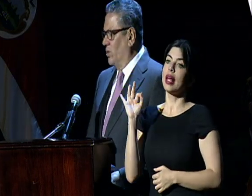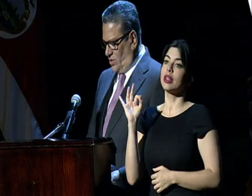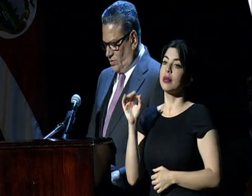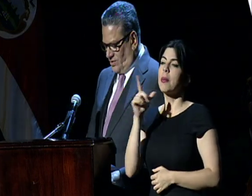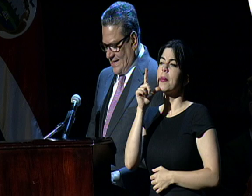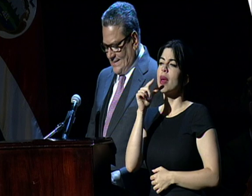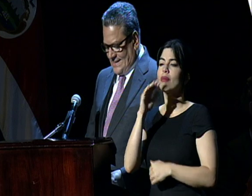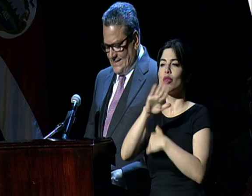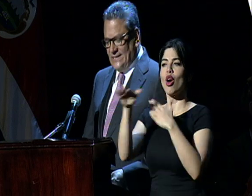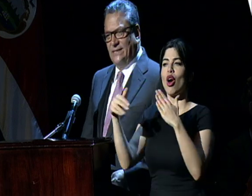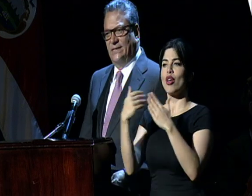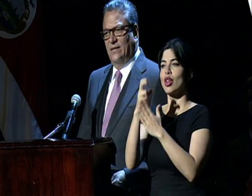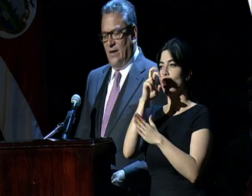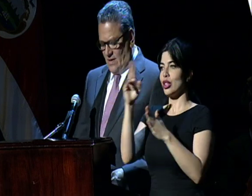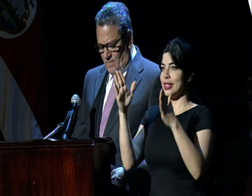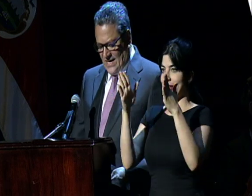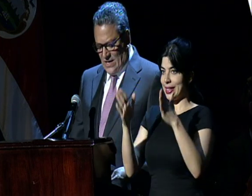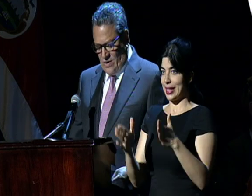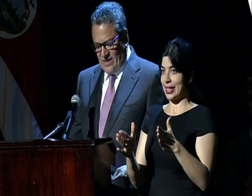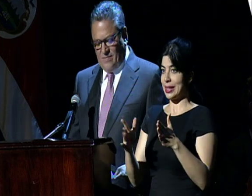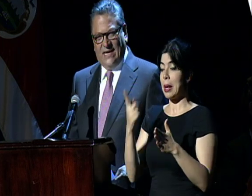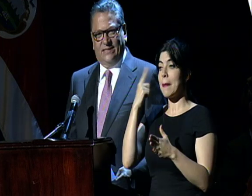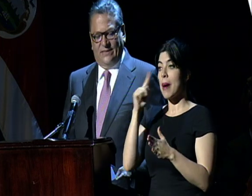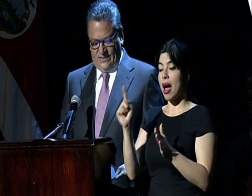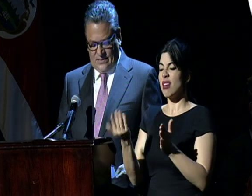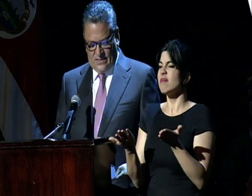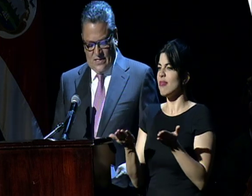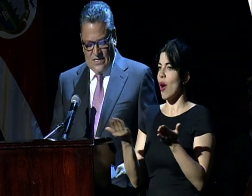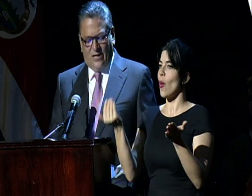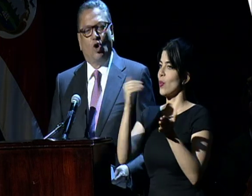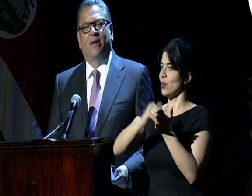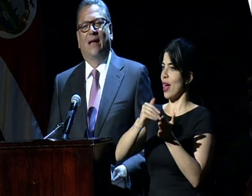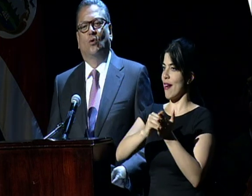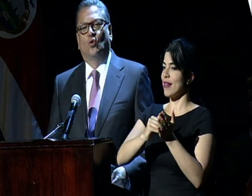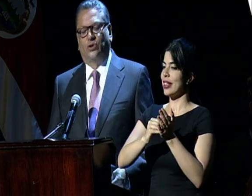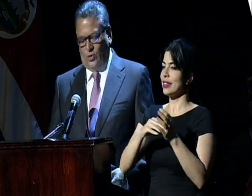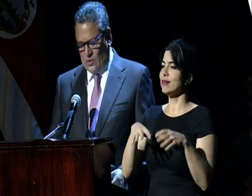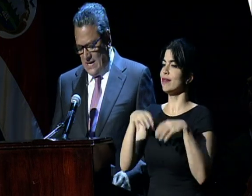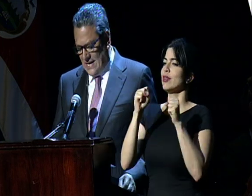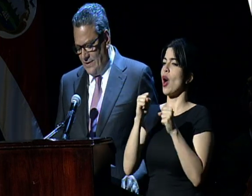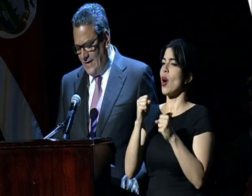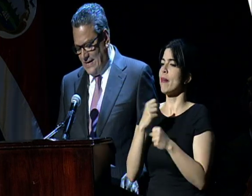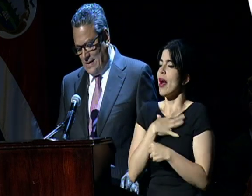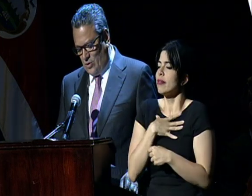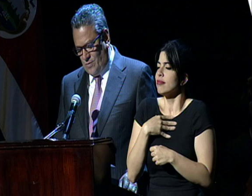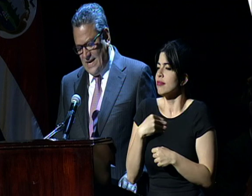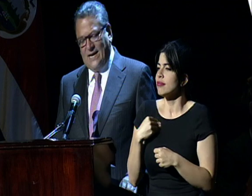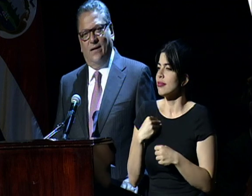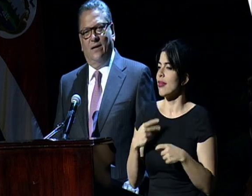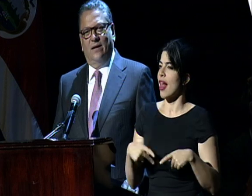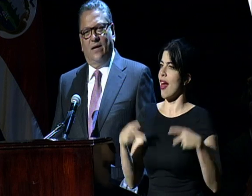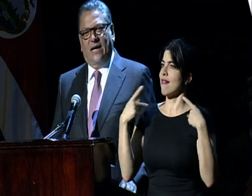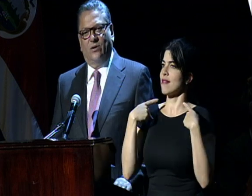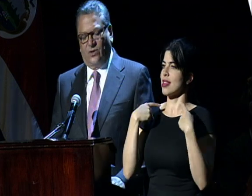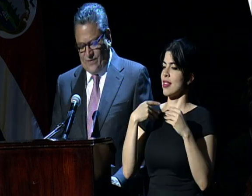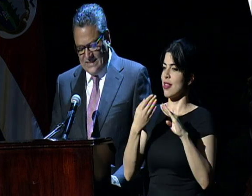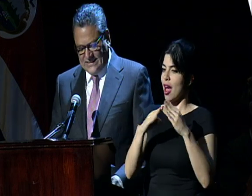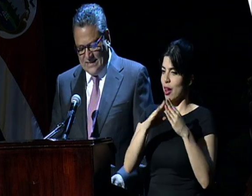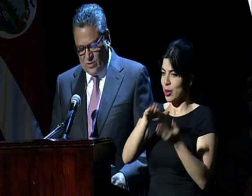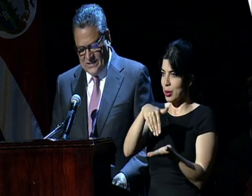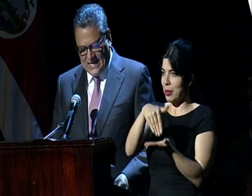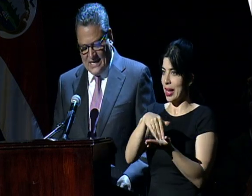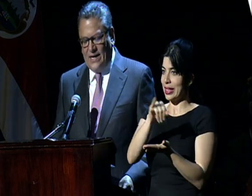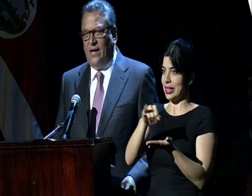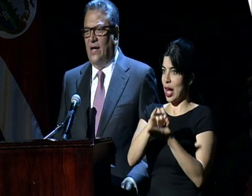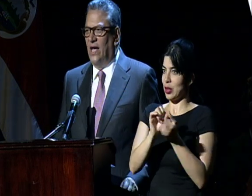a todos los costarricenses para que una vez más le tomen el gusto a la vida urbana que nos ofrece